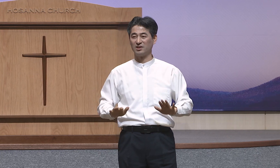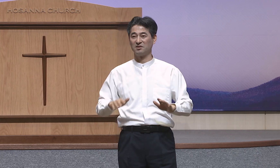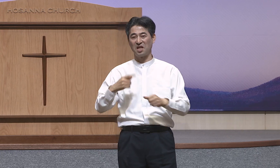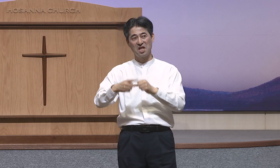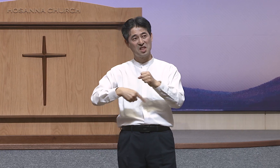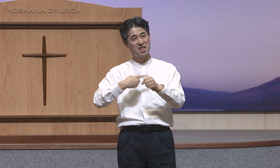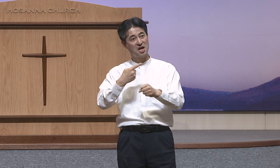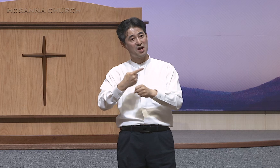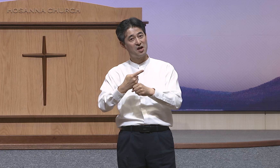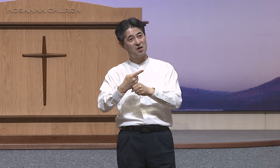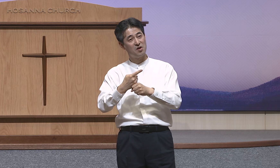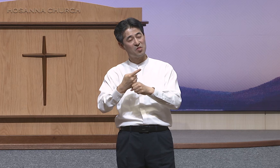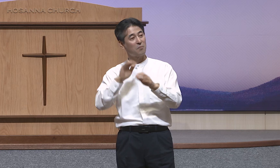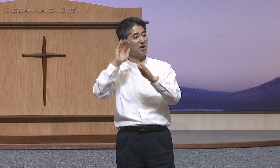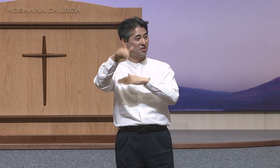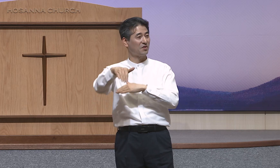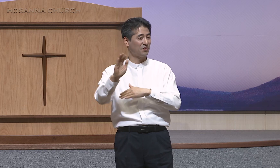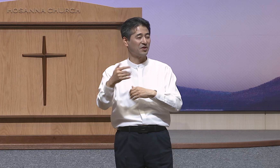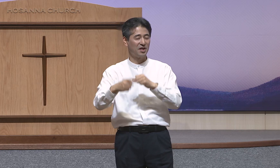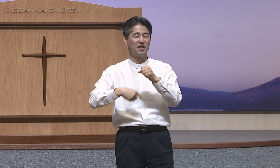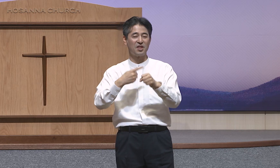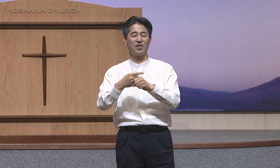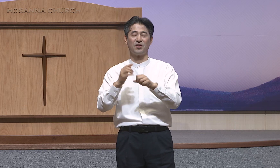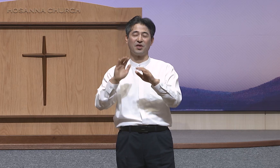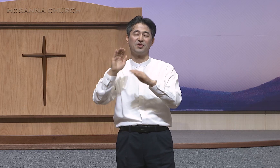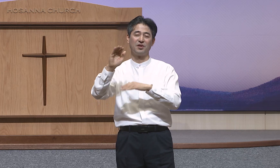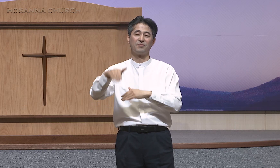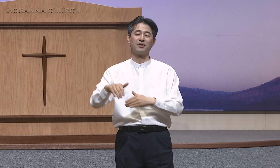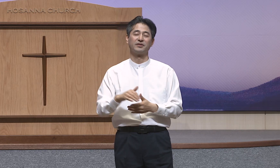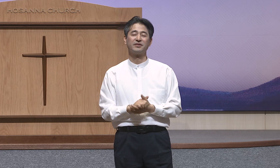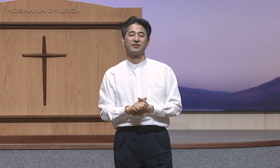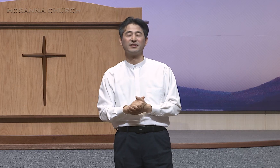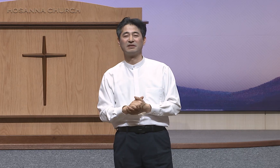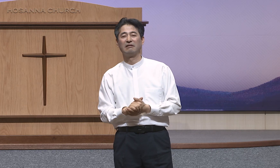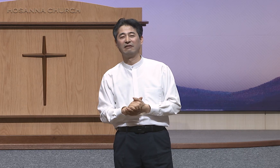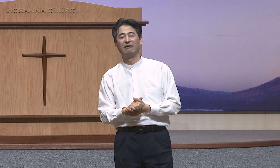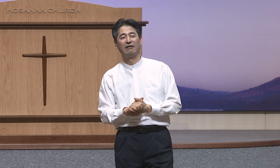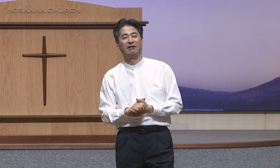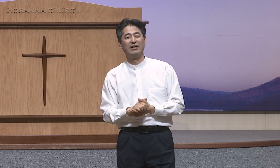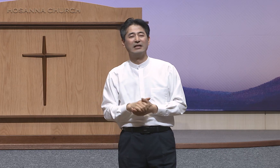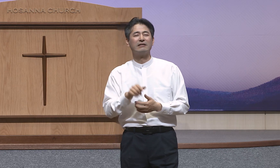정하고 지금 이제 1년 넘게 주님 사역을 하고 있습니다.